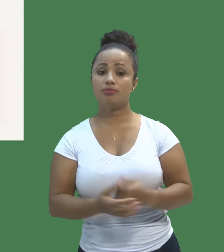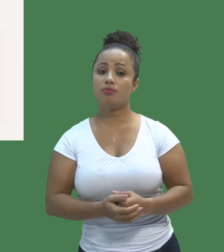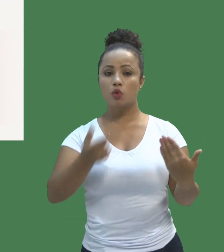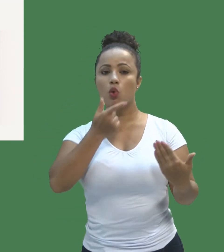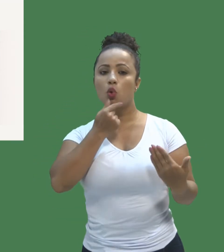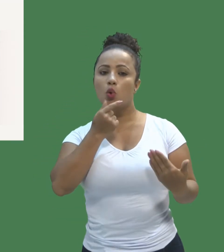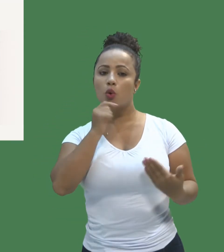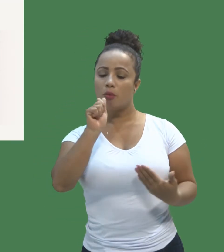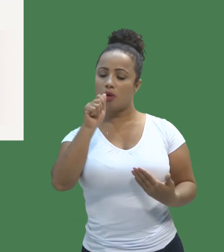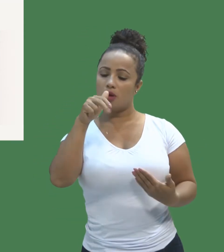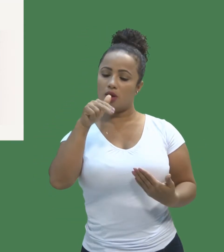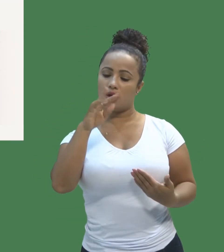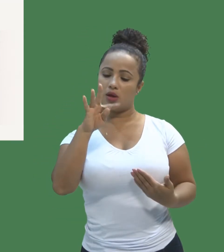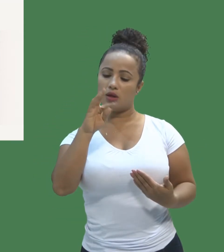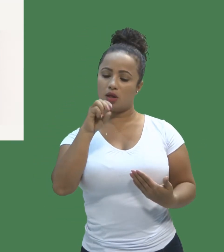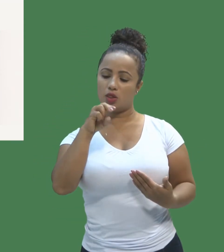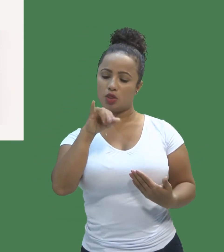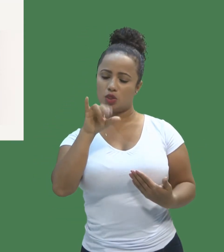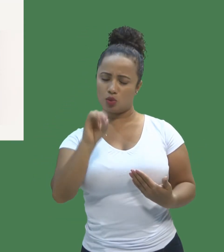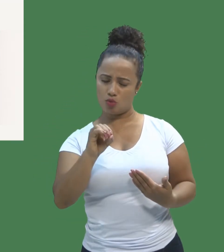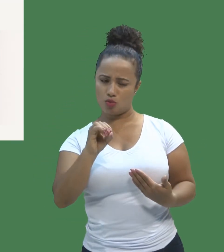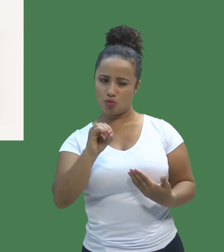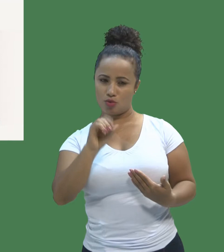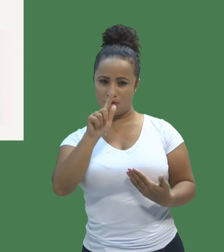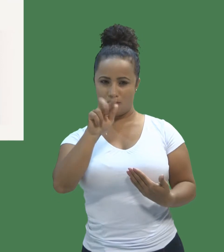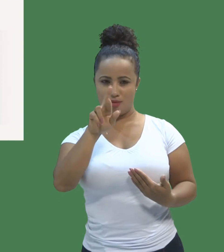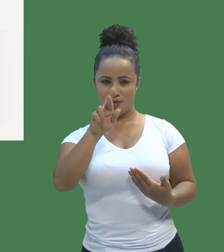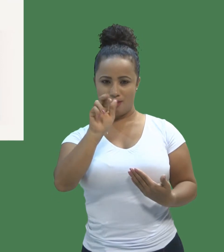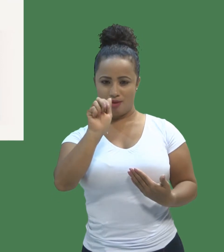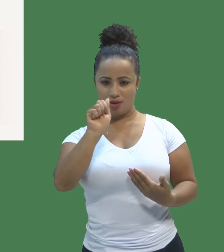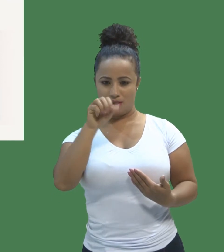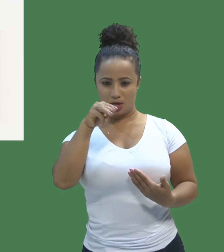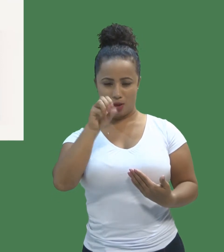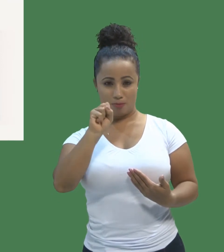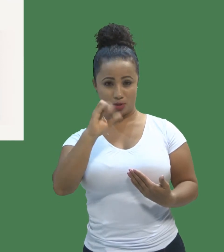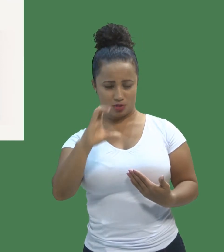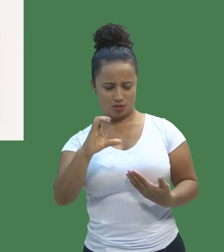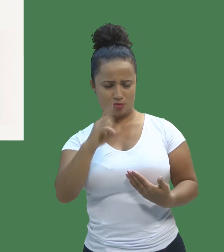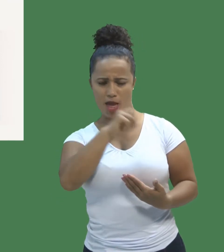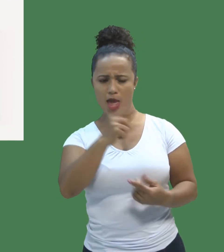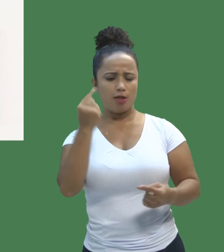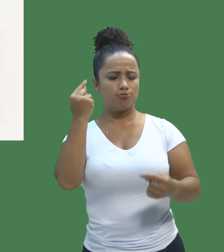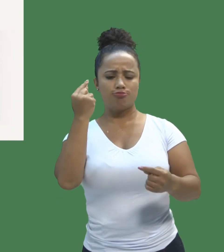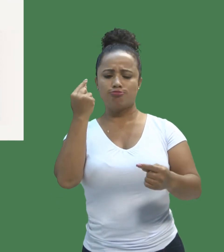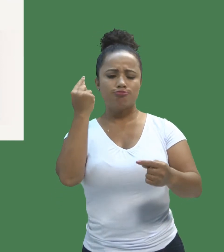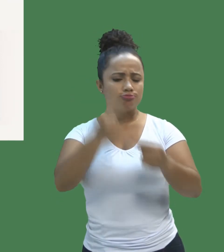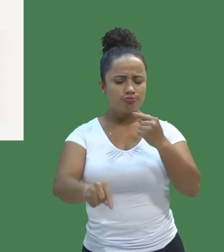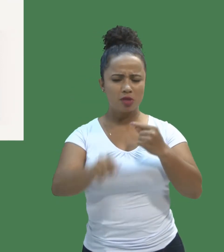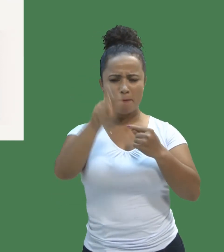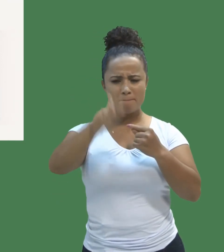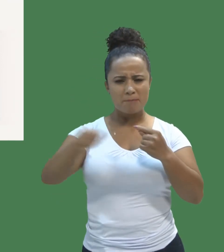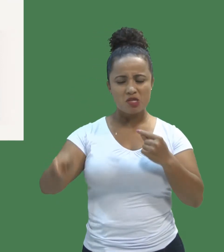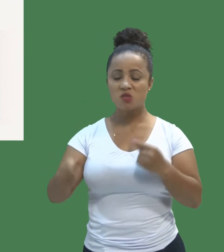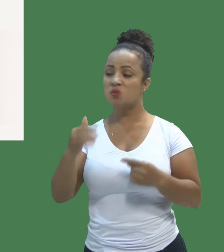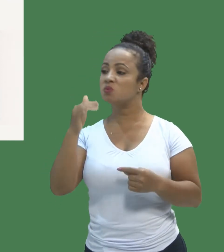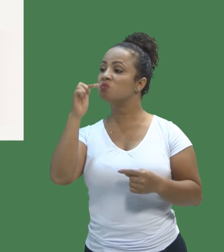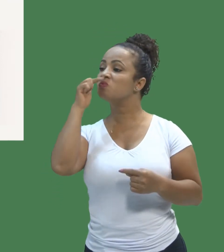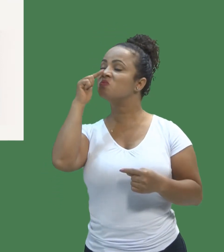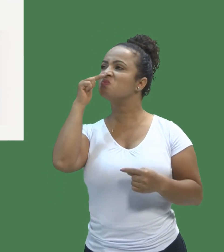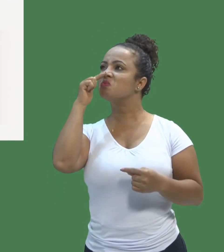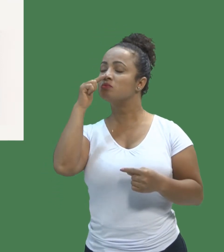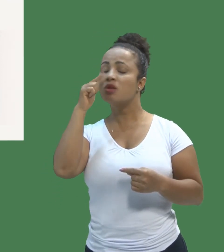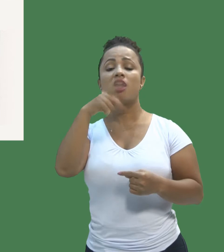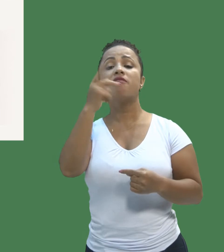Frederico Hebel. Acredito que viver significa tomar partido. Não pode existir os homens, apenas